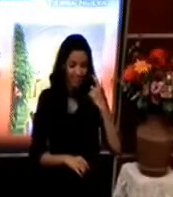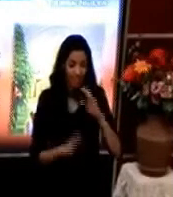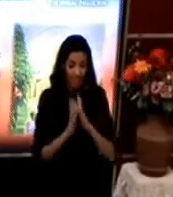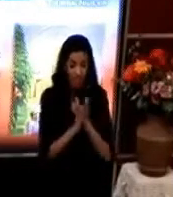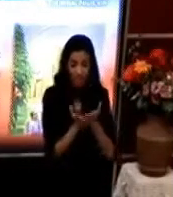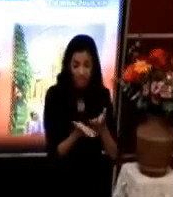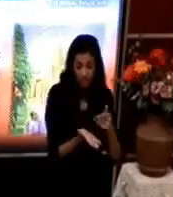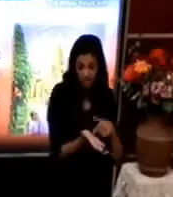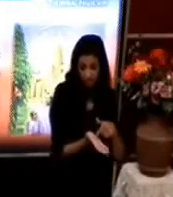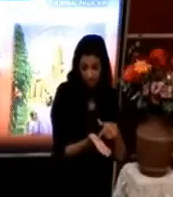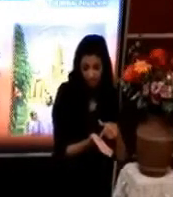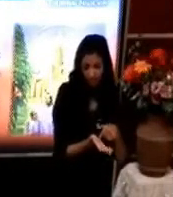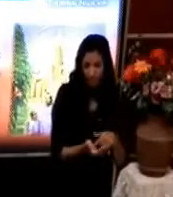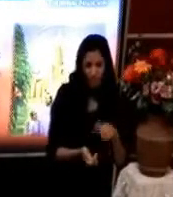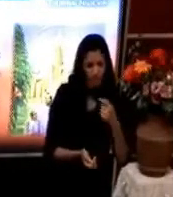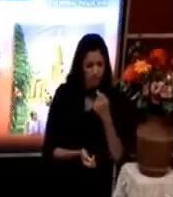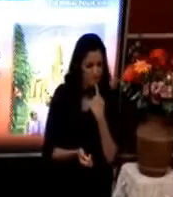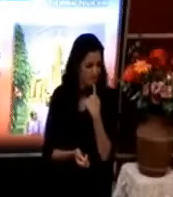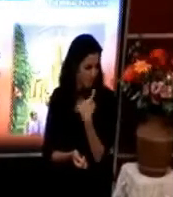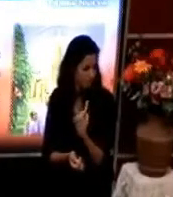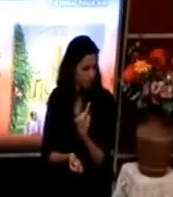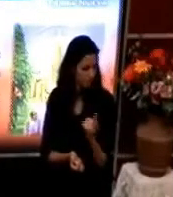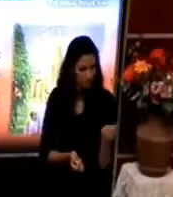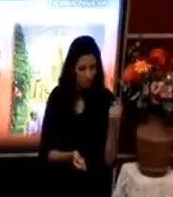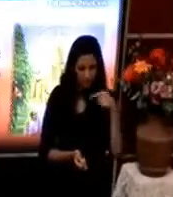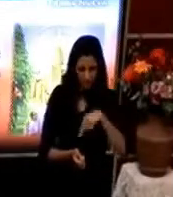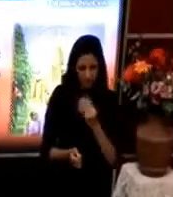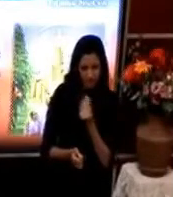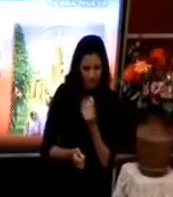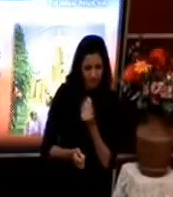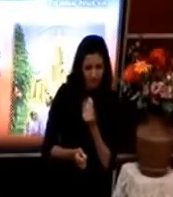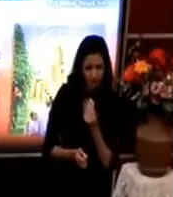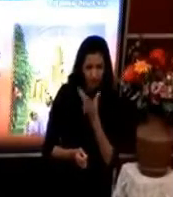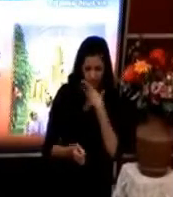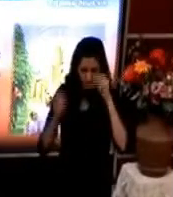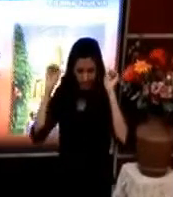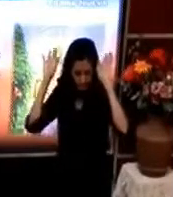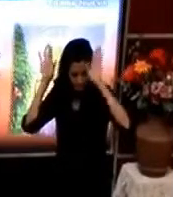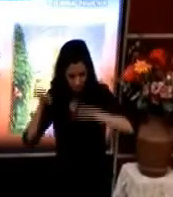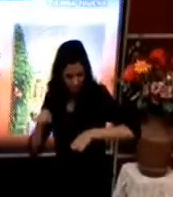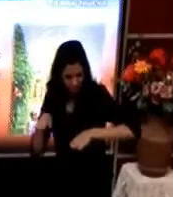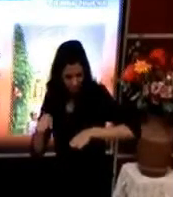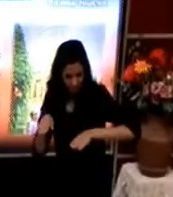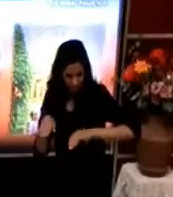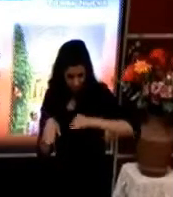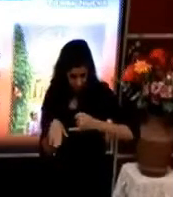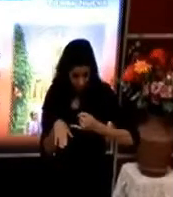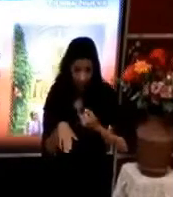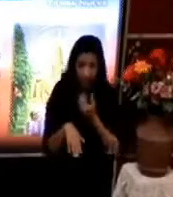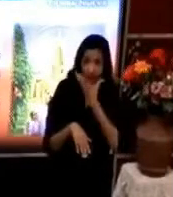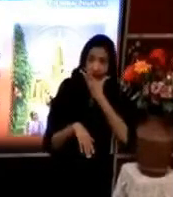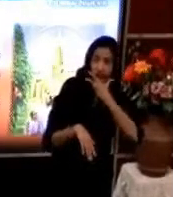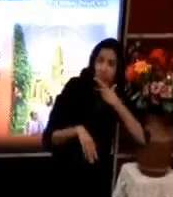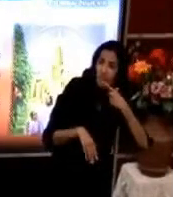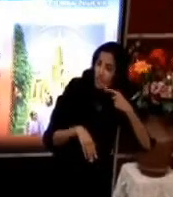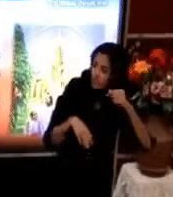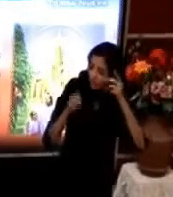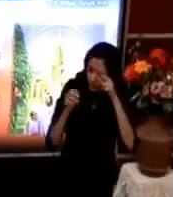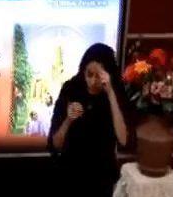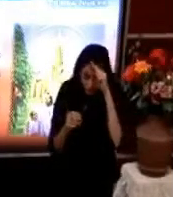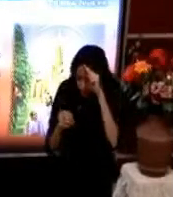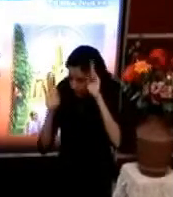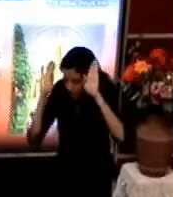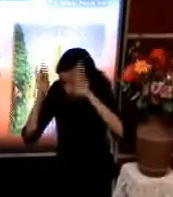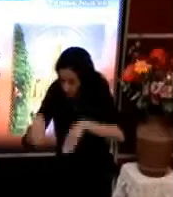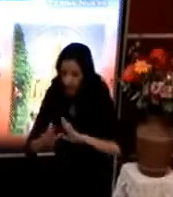acaso en este sábado que estamos aquí en la casa de Dios para alabar y cantar himnos de alabanza al Creador y estudiar su